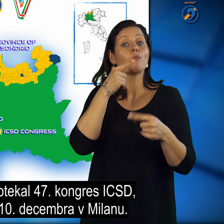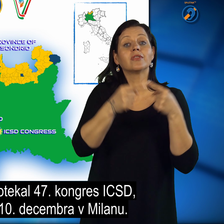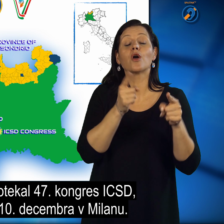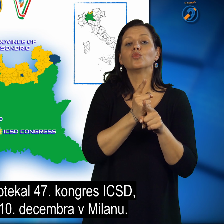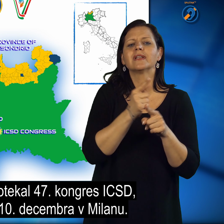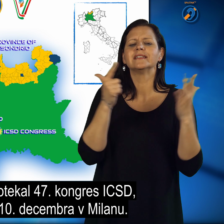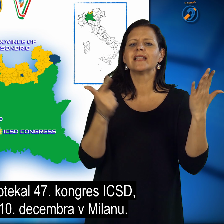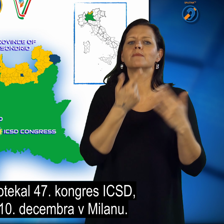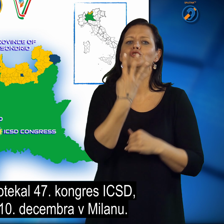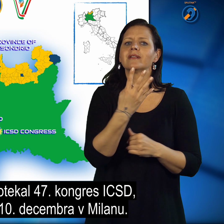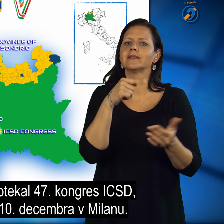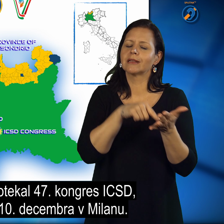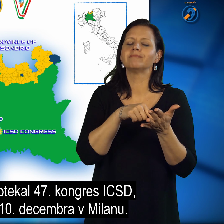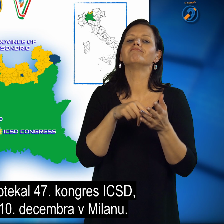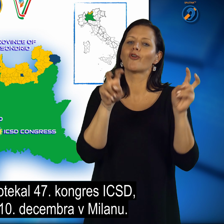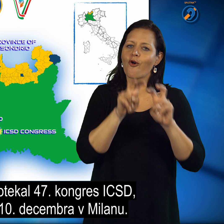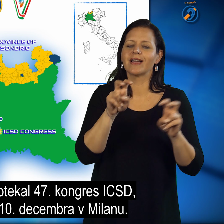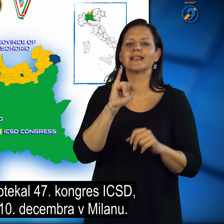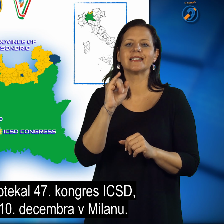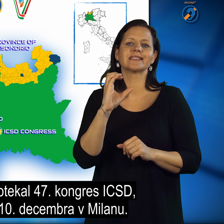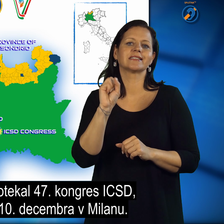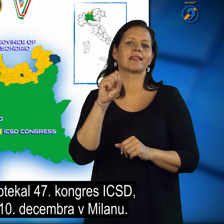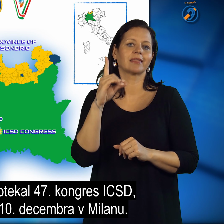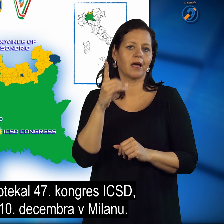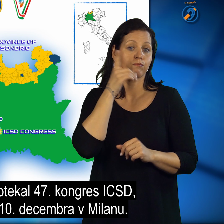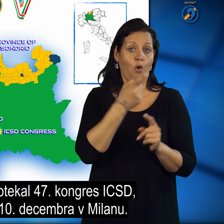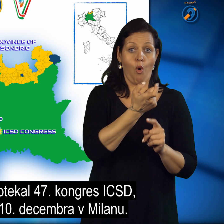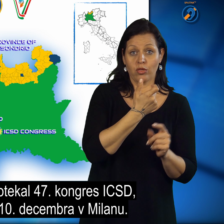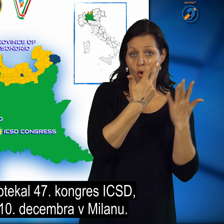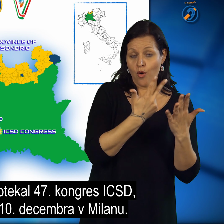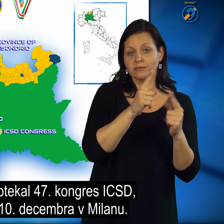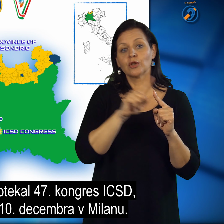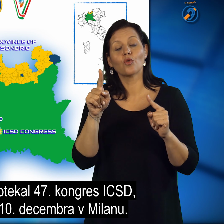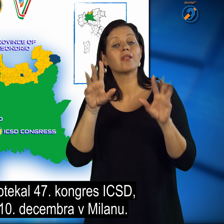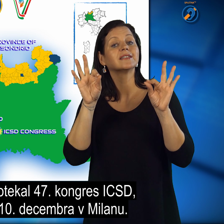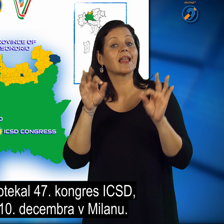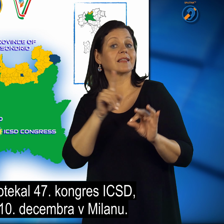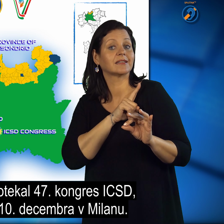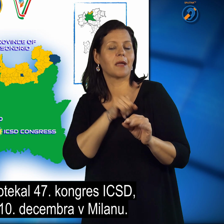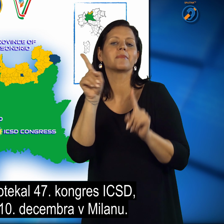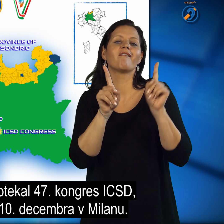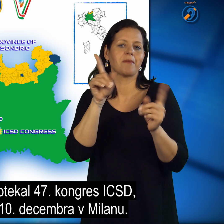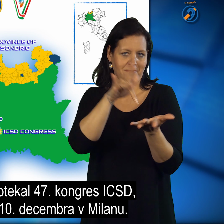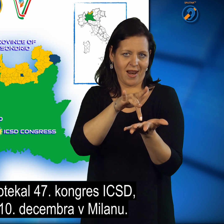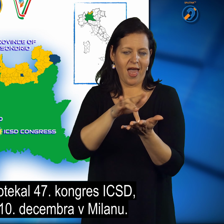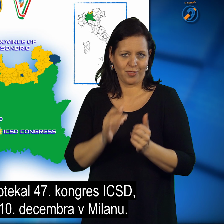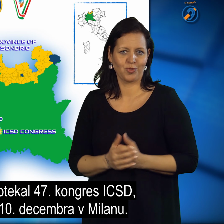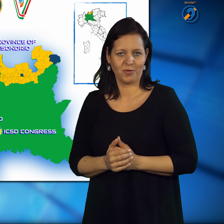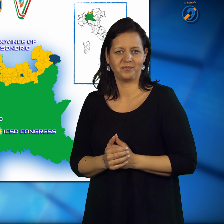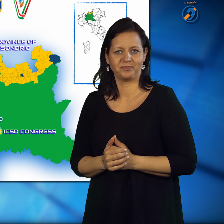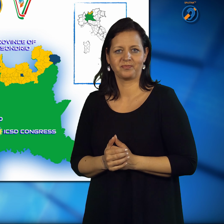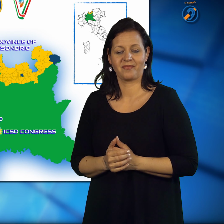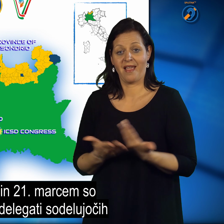iger gluhih bo potekal 47. kongres ICSD, ki bo od 8. do 10. decembra v